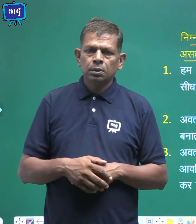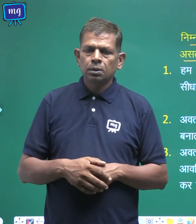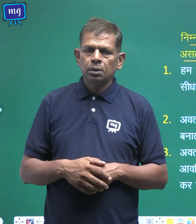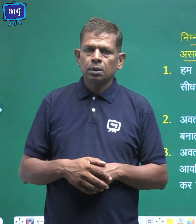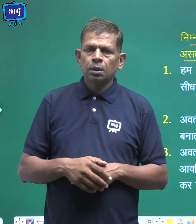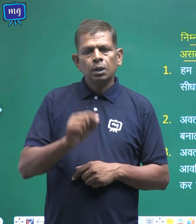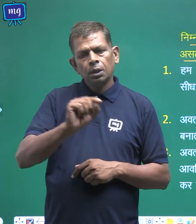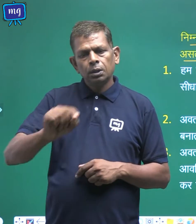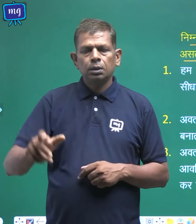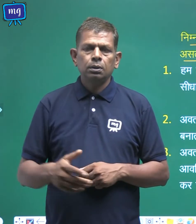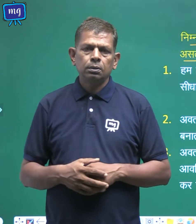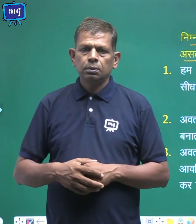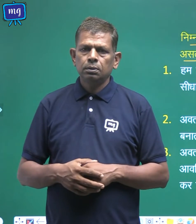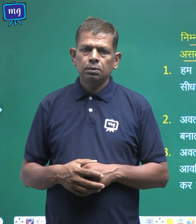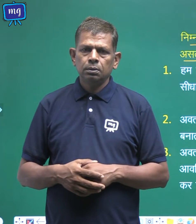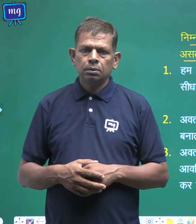अंकित कीजिए।